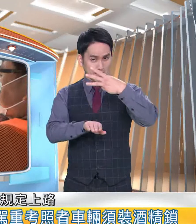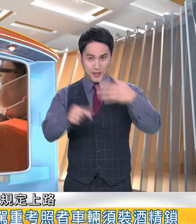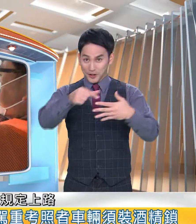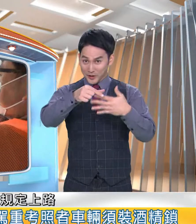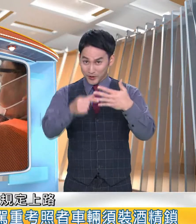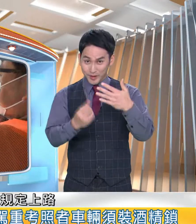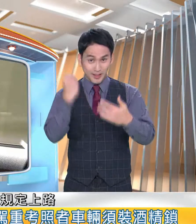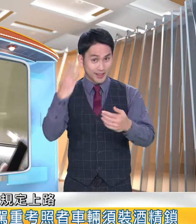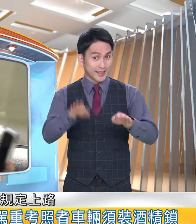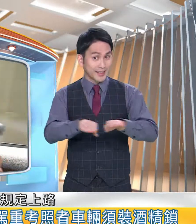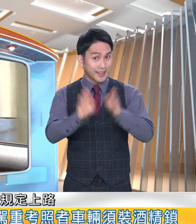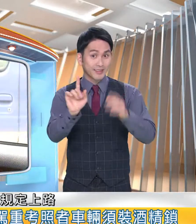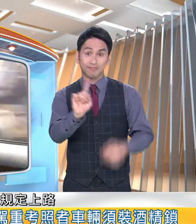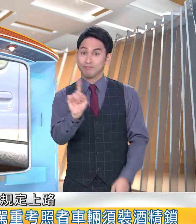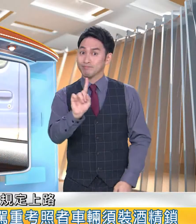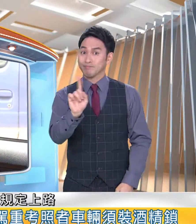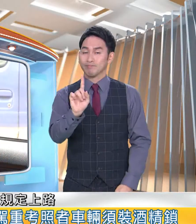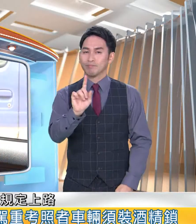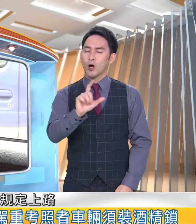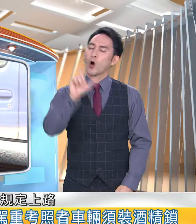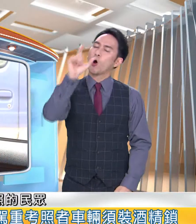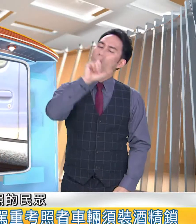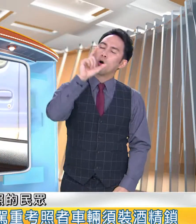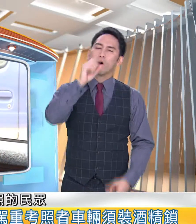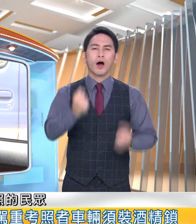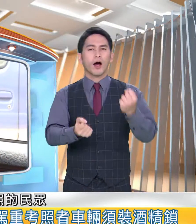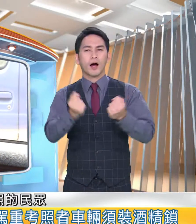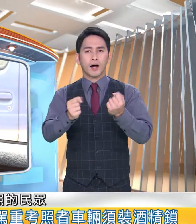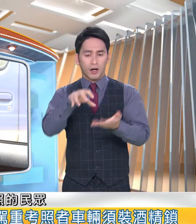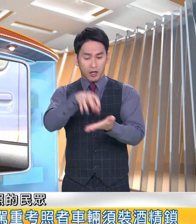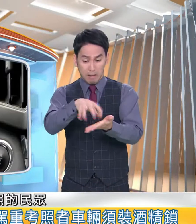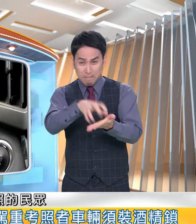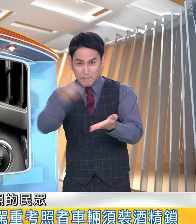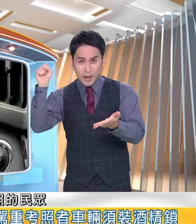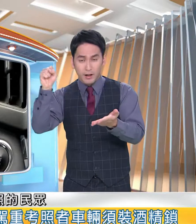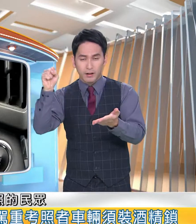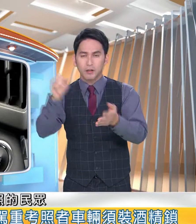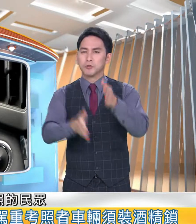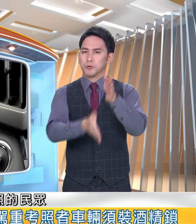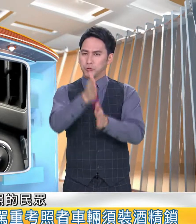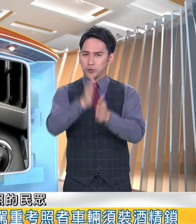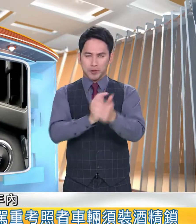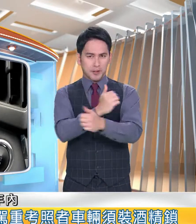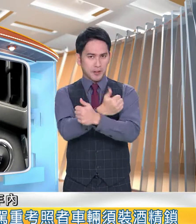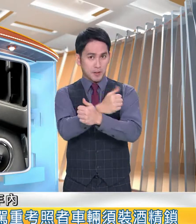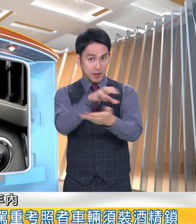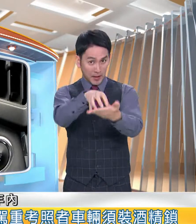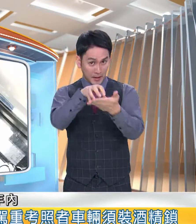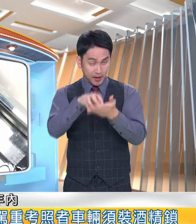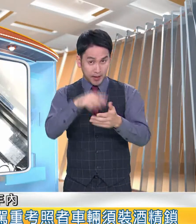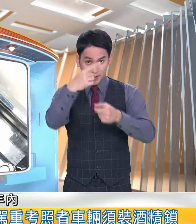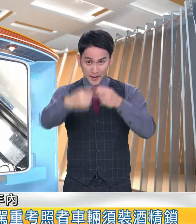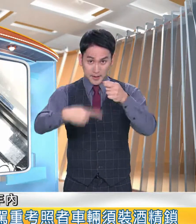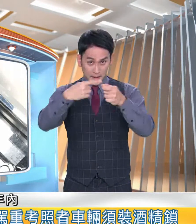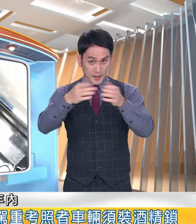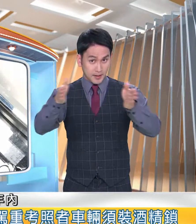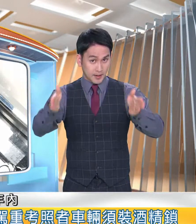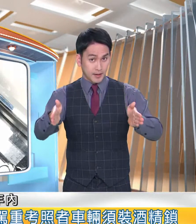三月底有一项新的规定上路，酒驾被吊销驾照的民众，重考驾照后一年内必